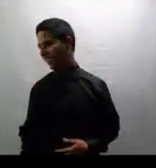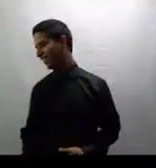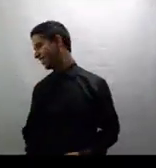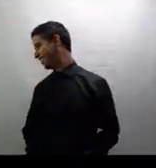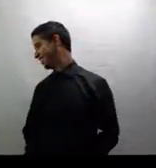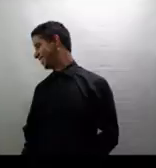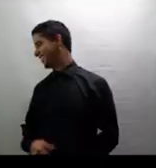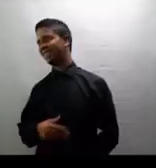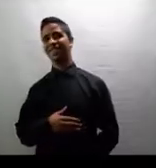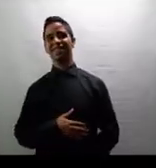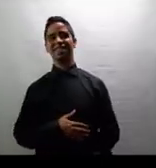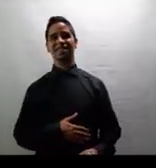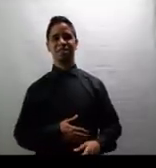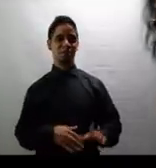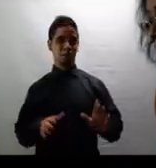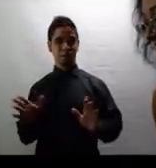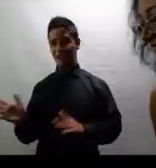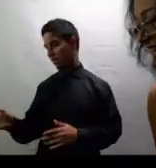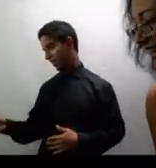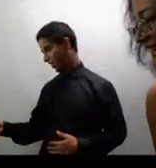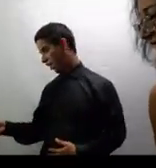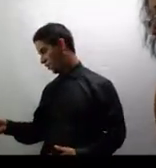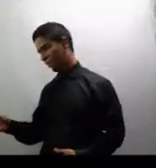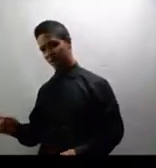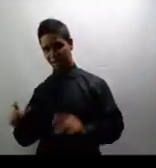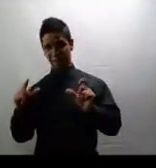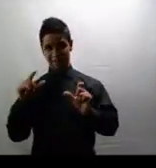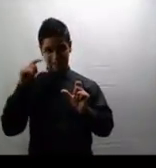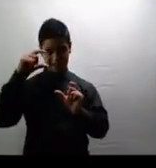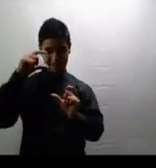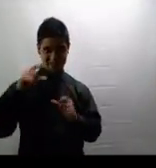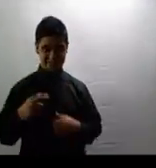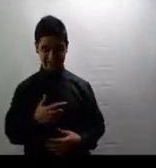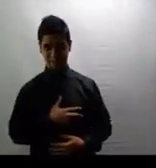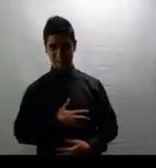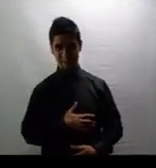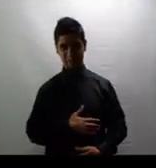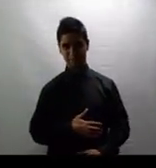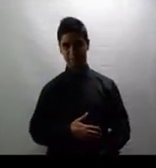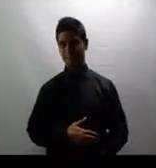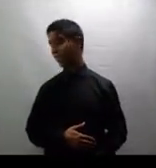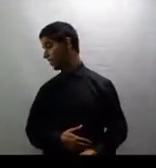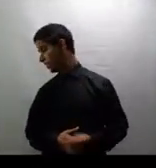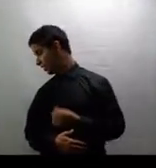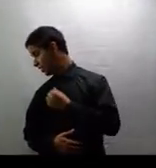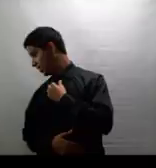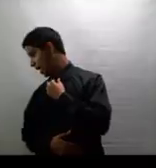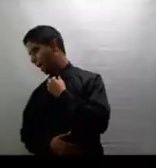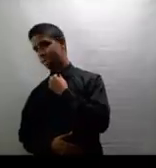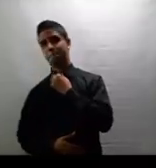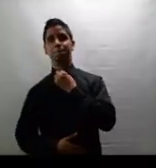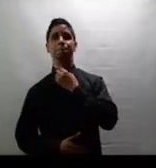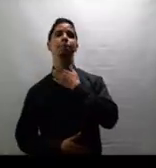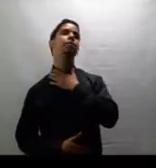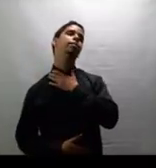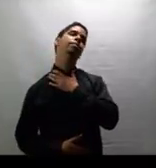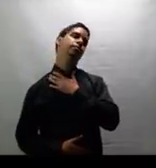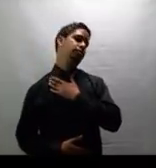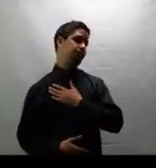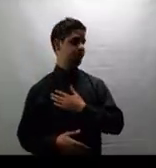mi cariñito azucarado que tiene amor por ti todo sentido de mi